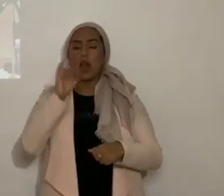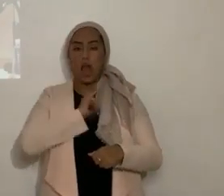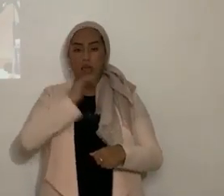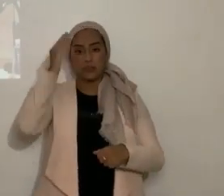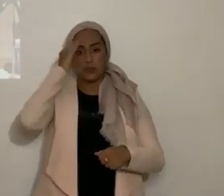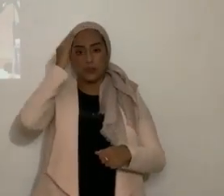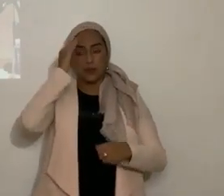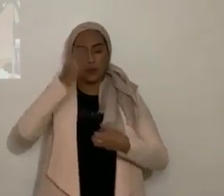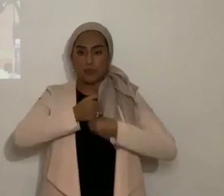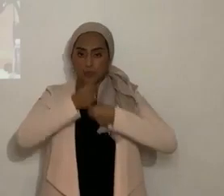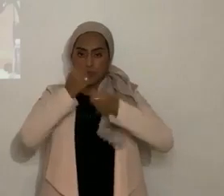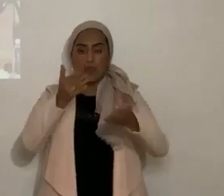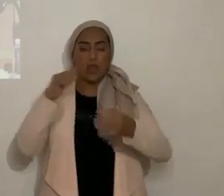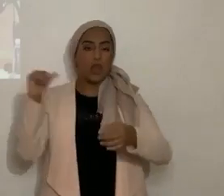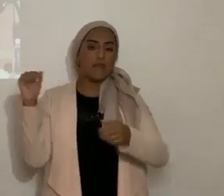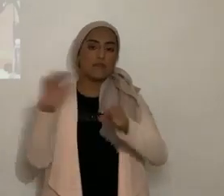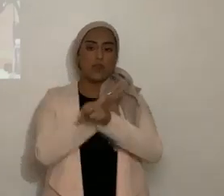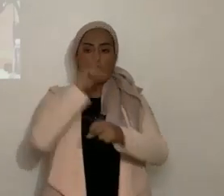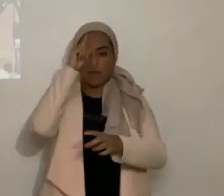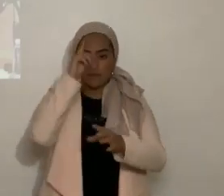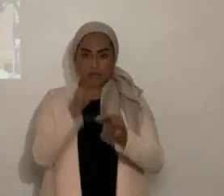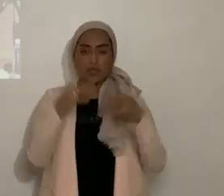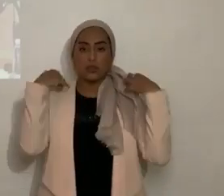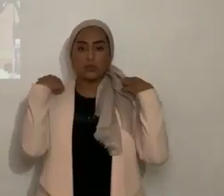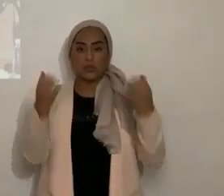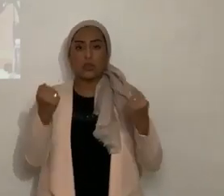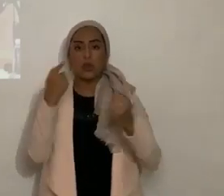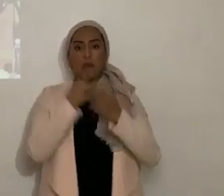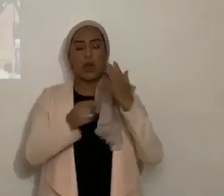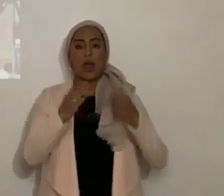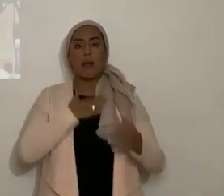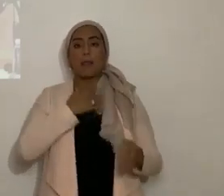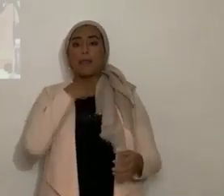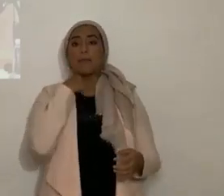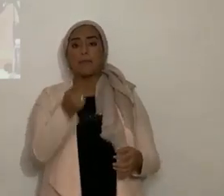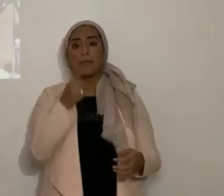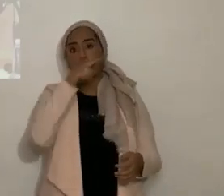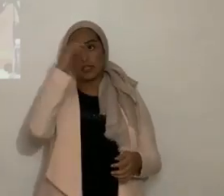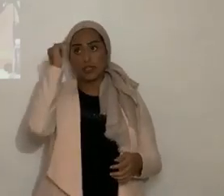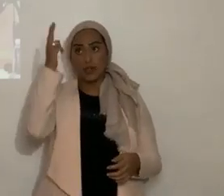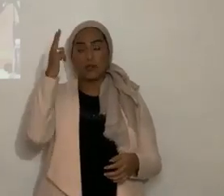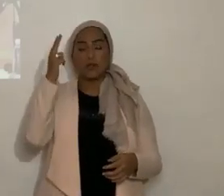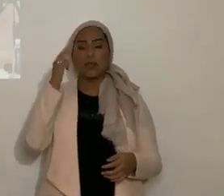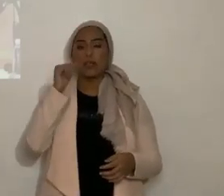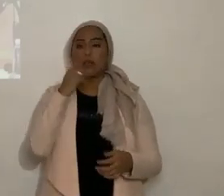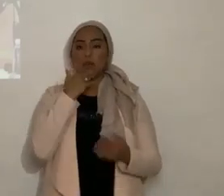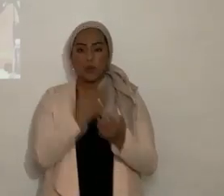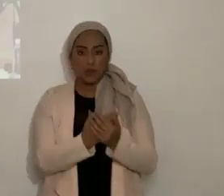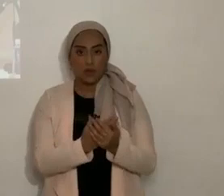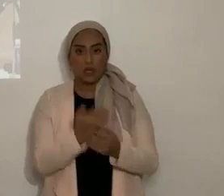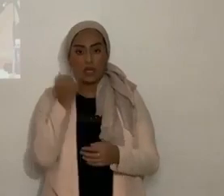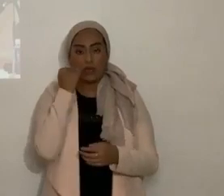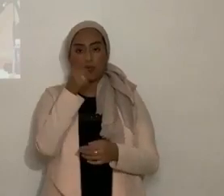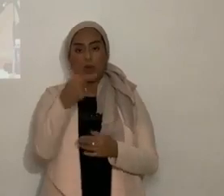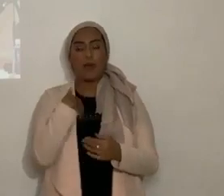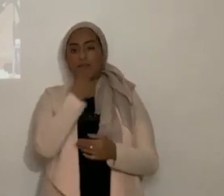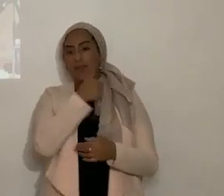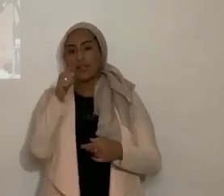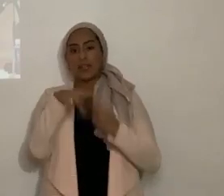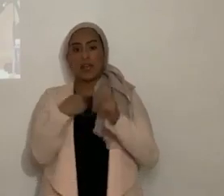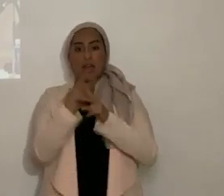dudo y lo digo con toda fe y confianza en lo que estoy diciendo, porque Yahweh es así. Si tú estás pasando una